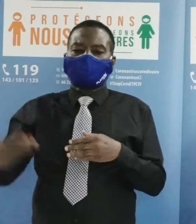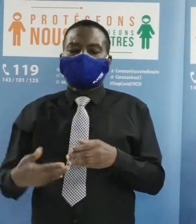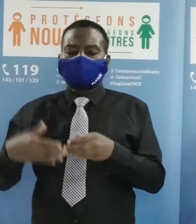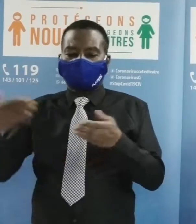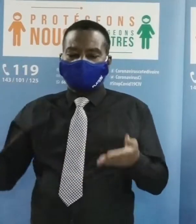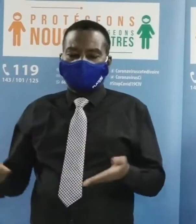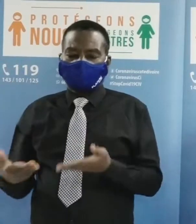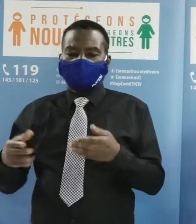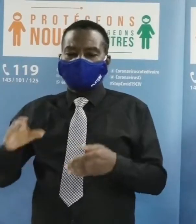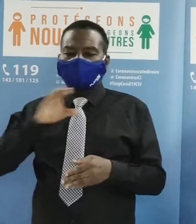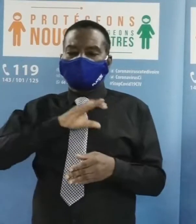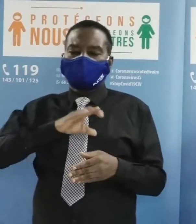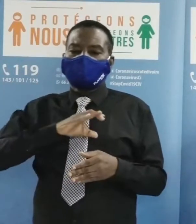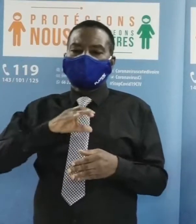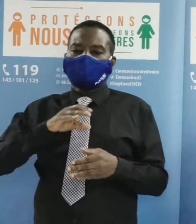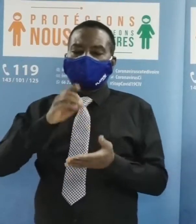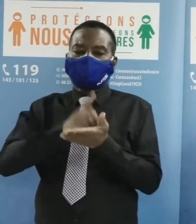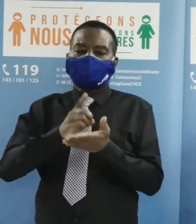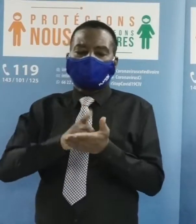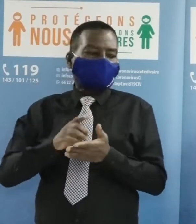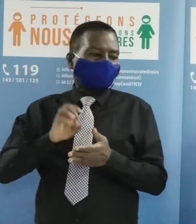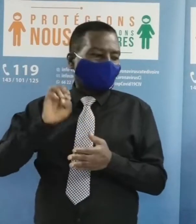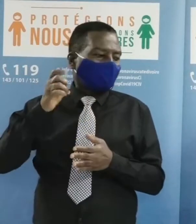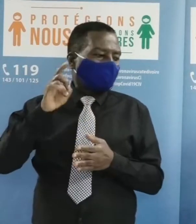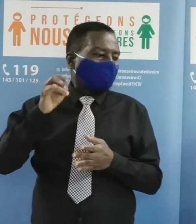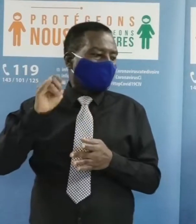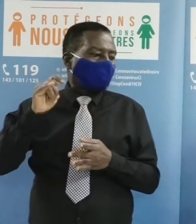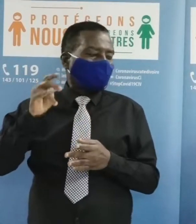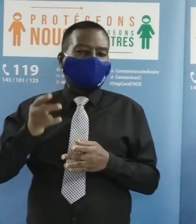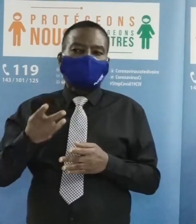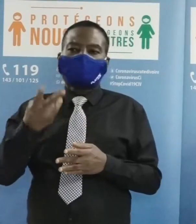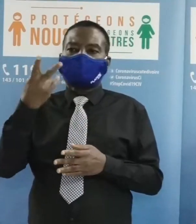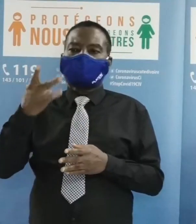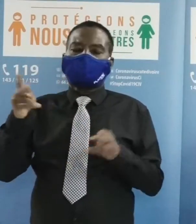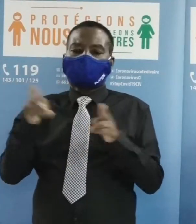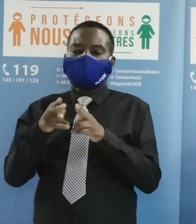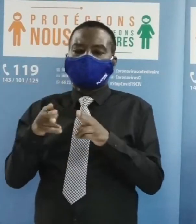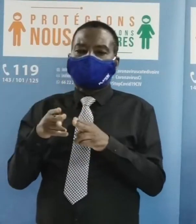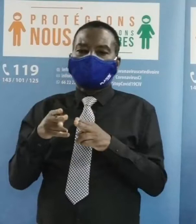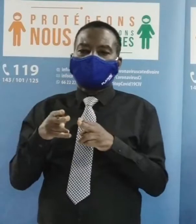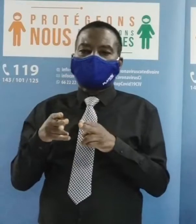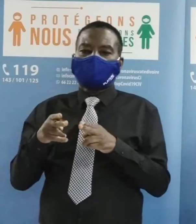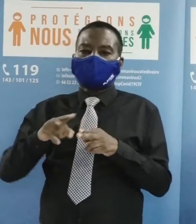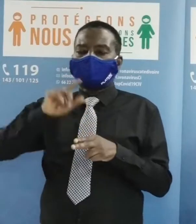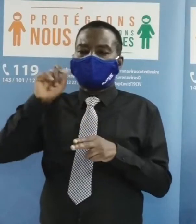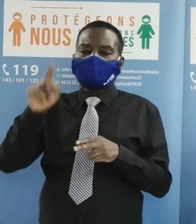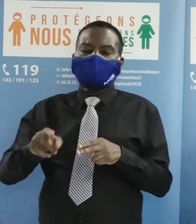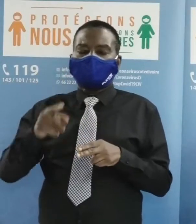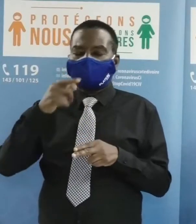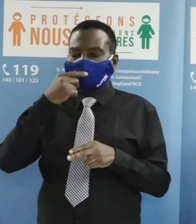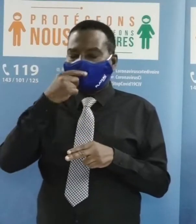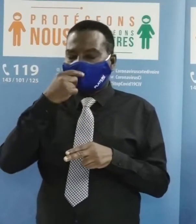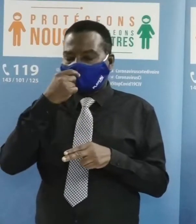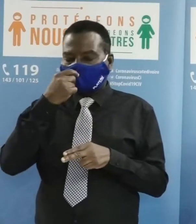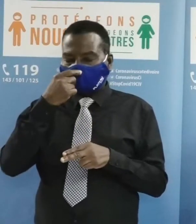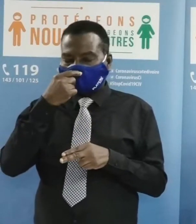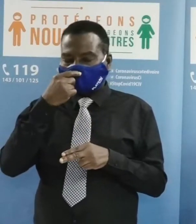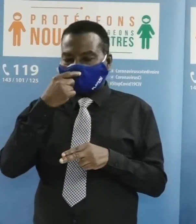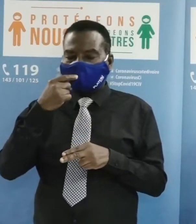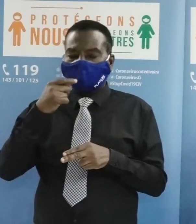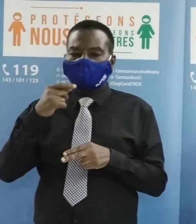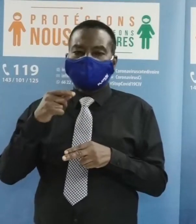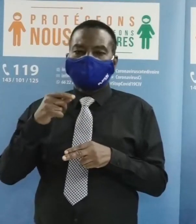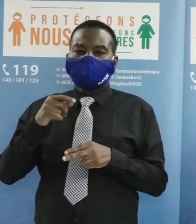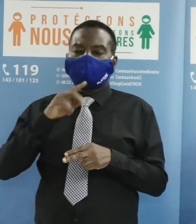le docteur élite kouassi mais docteur juste deux petites questions à votre